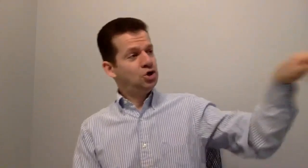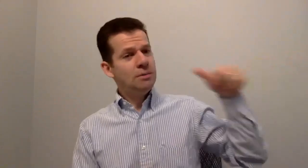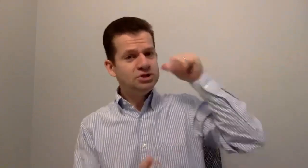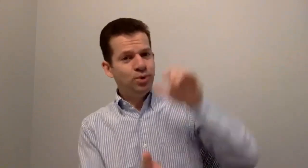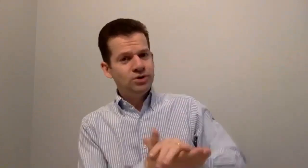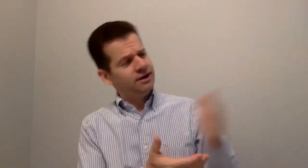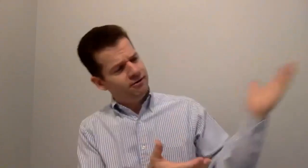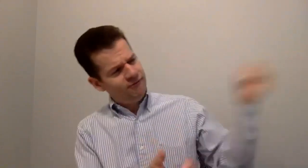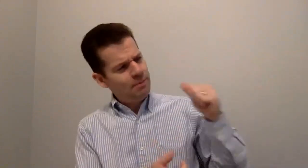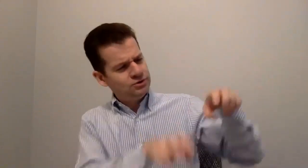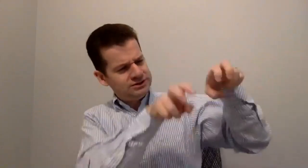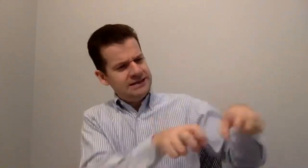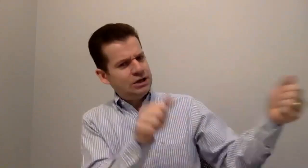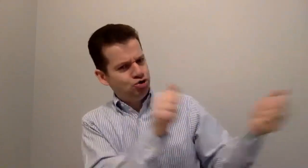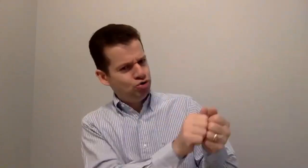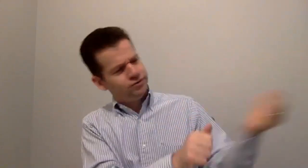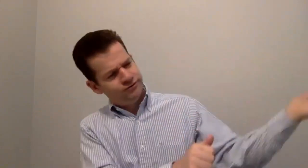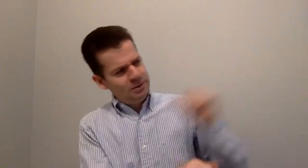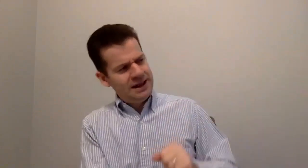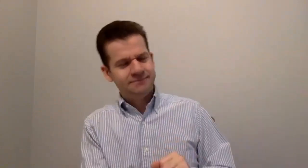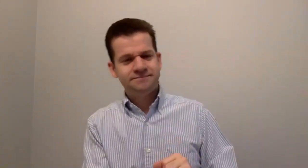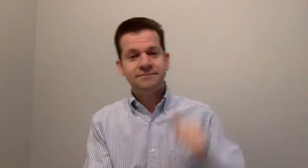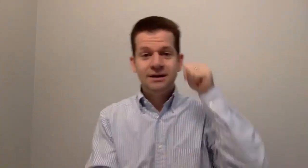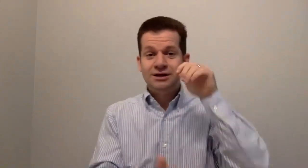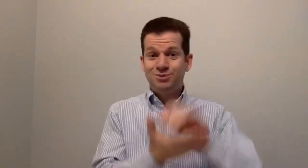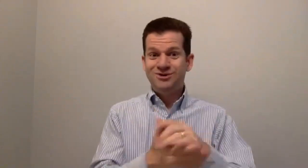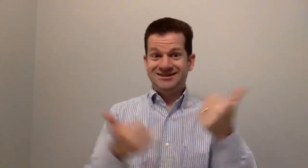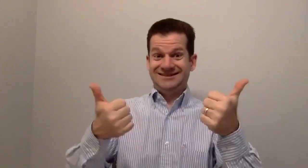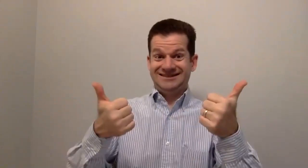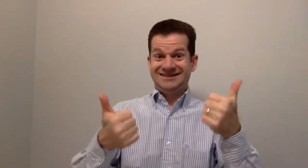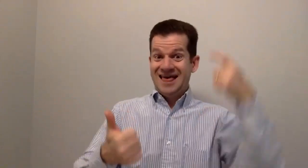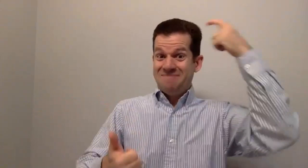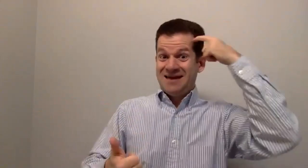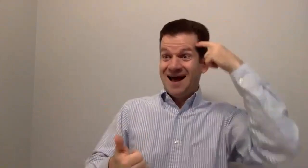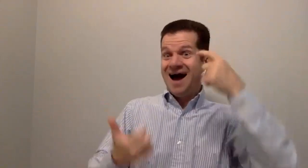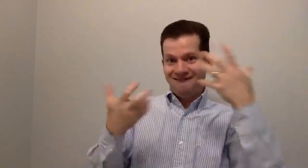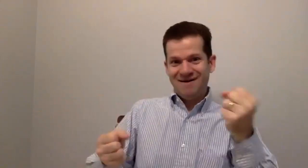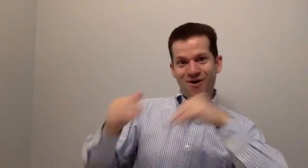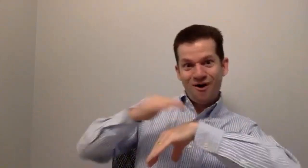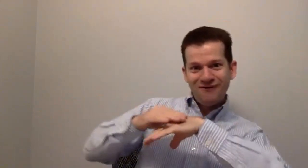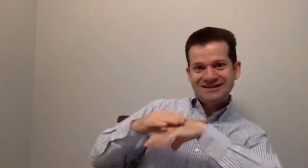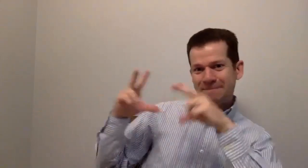Chamo a esposa. Vamos, senta junto. Vamos lá. Esposa pensa, vamos conversar.